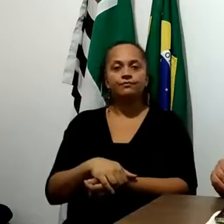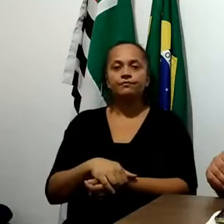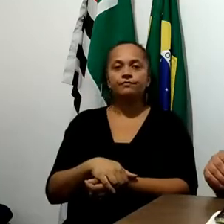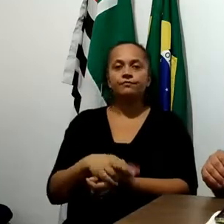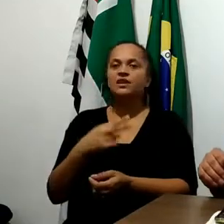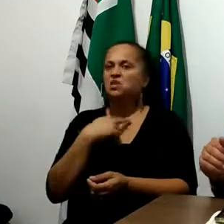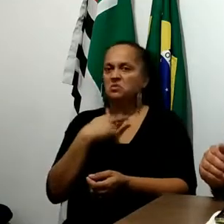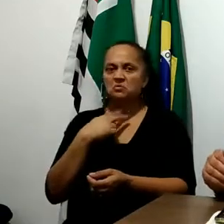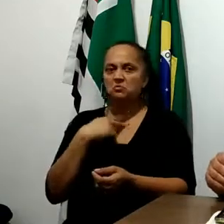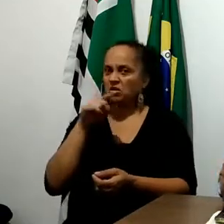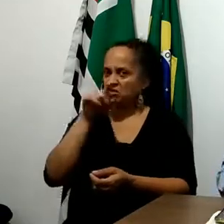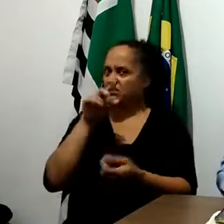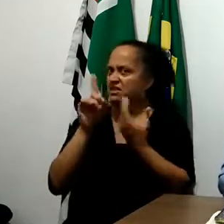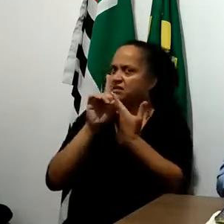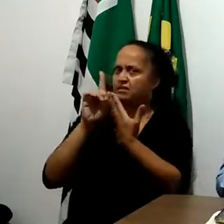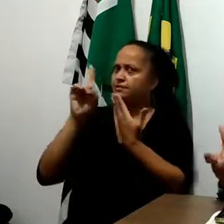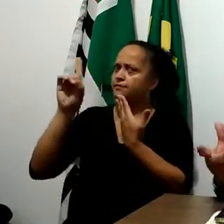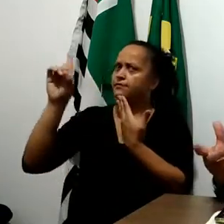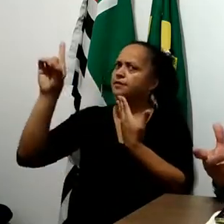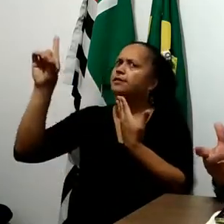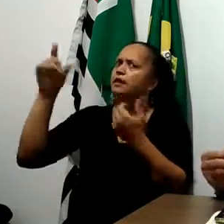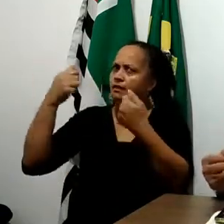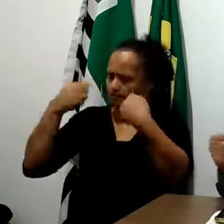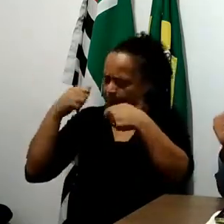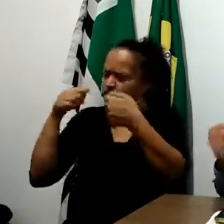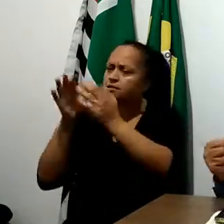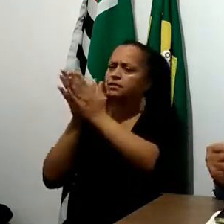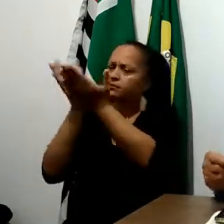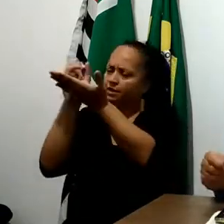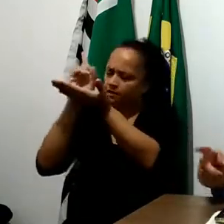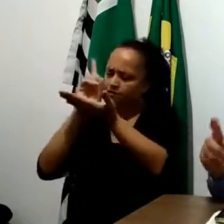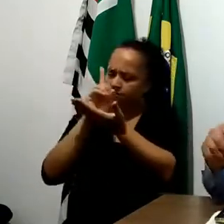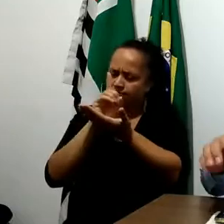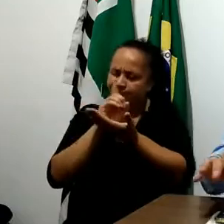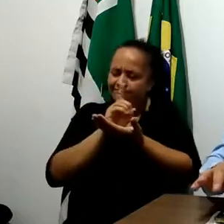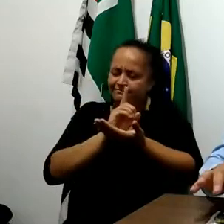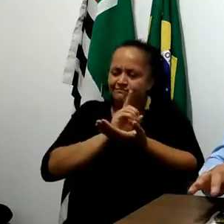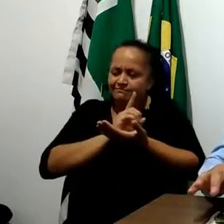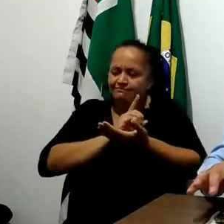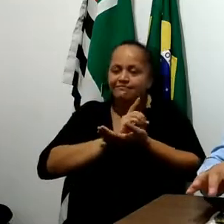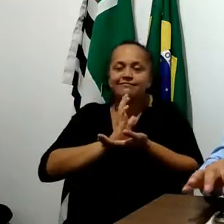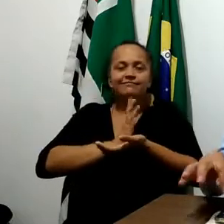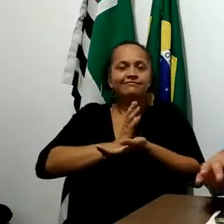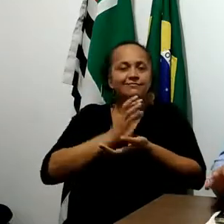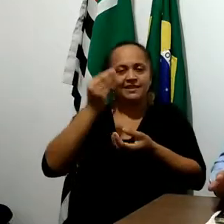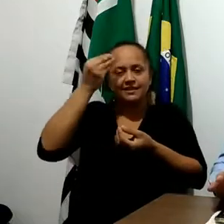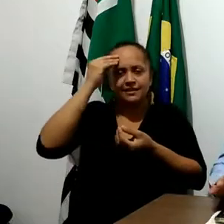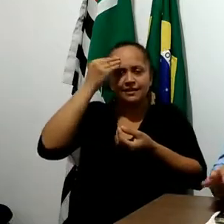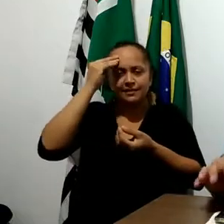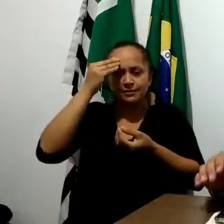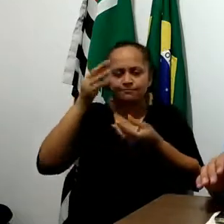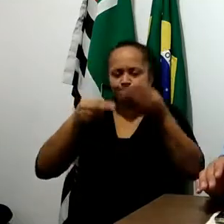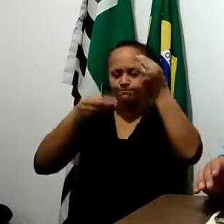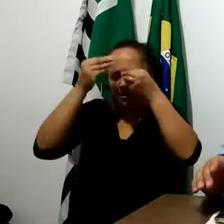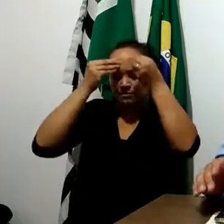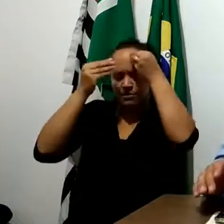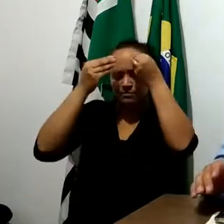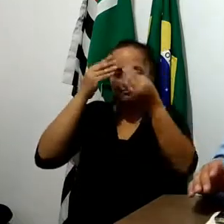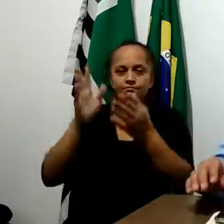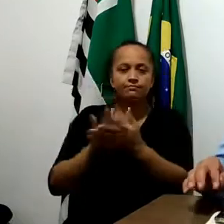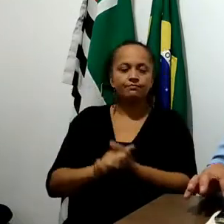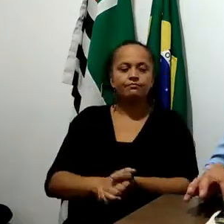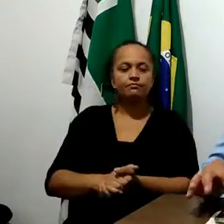deixe apartar dos teus olhos, guarda no mais íntimo do teu coração. Glória a Deus por isso. Olha o capítulo 3. O capítulo 3,